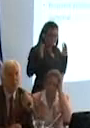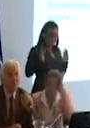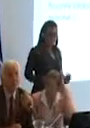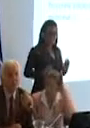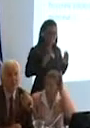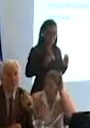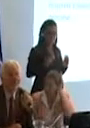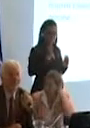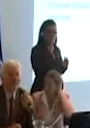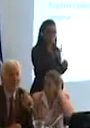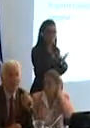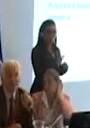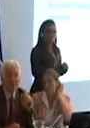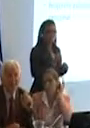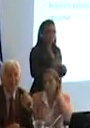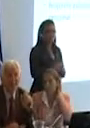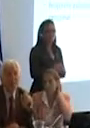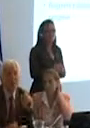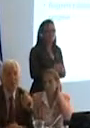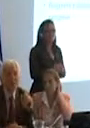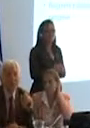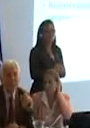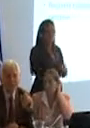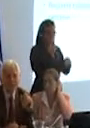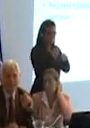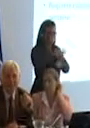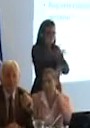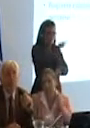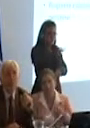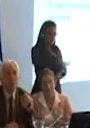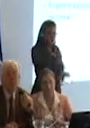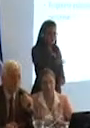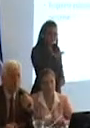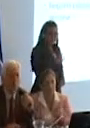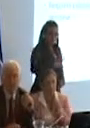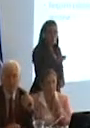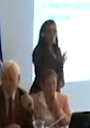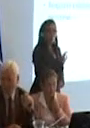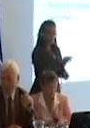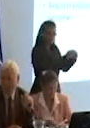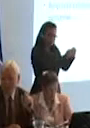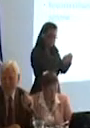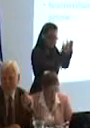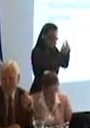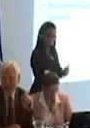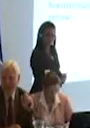Y los docentes nunca mencionan la característica o el tipo de discapacidad.